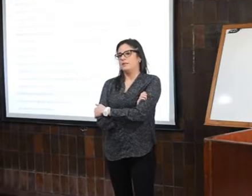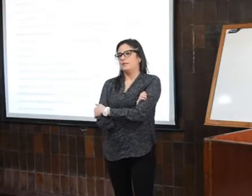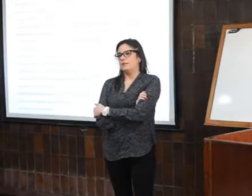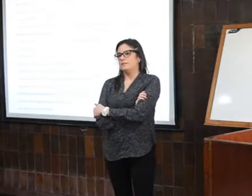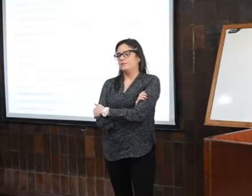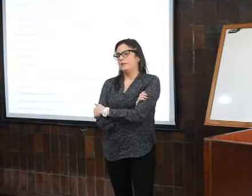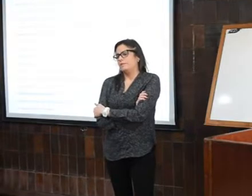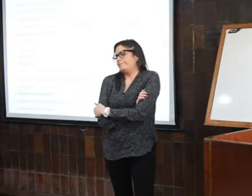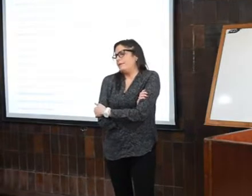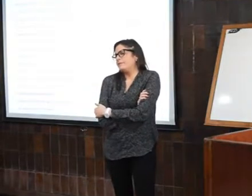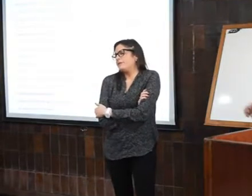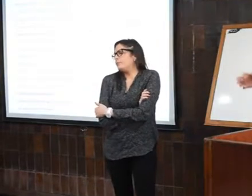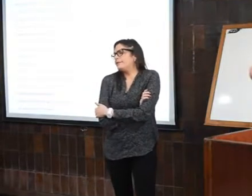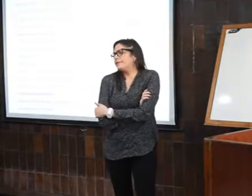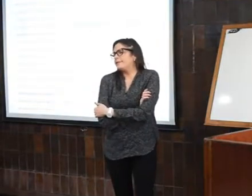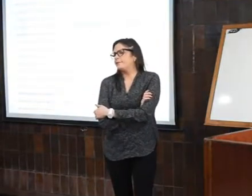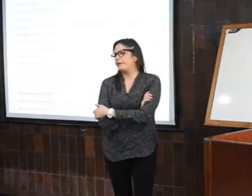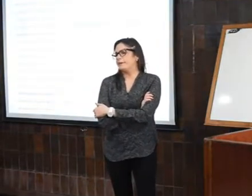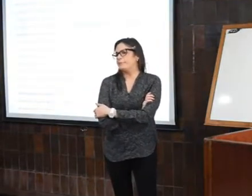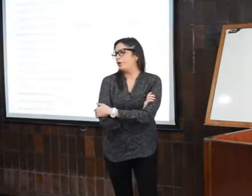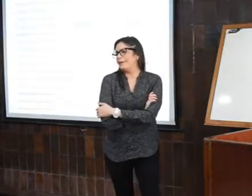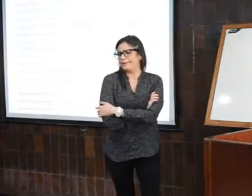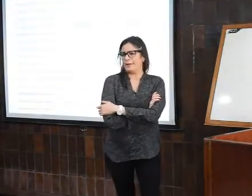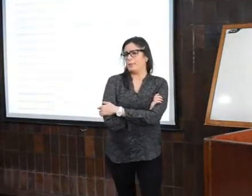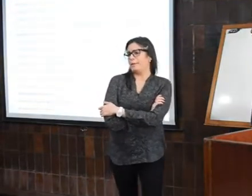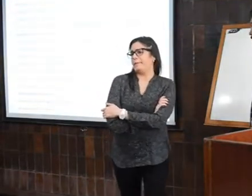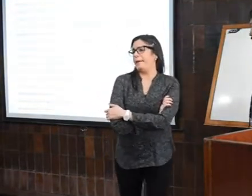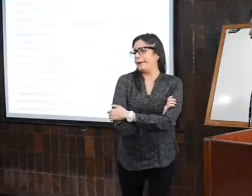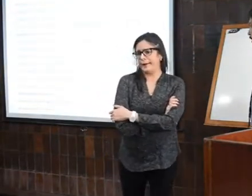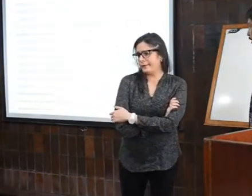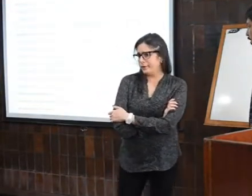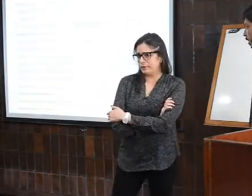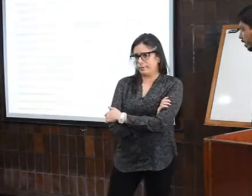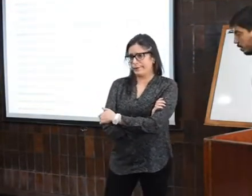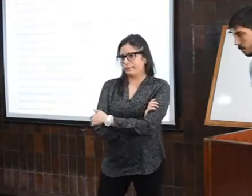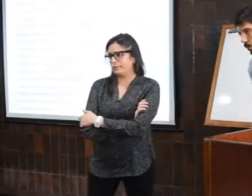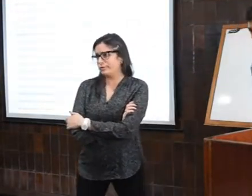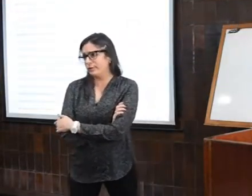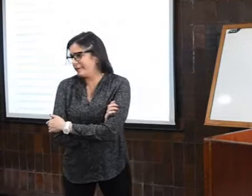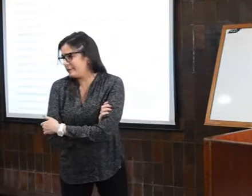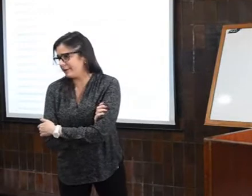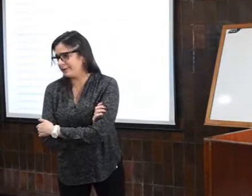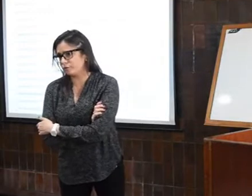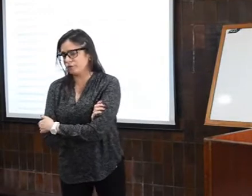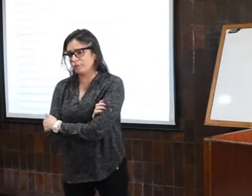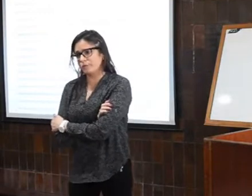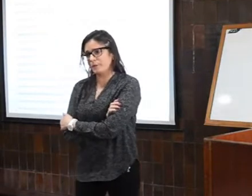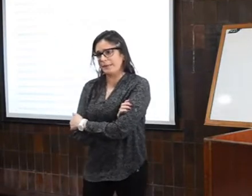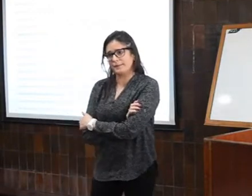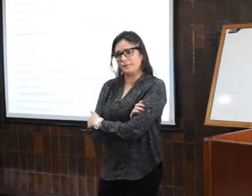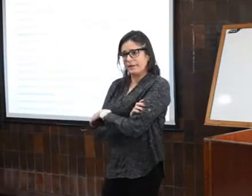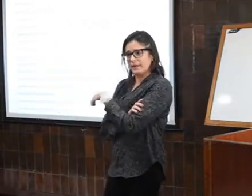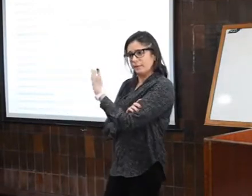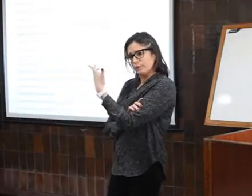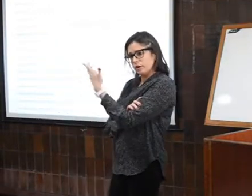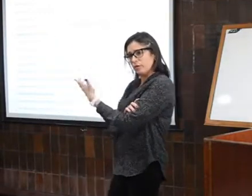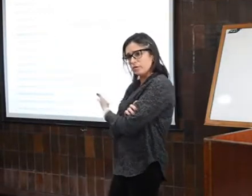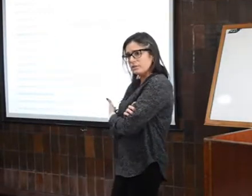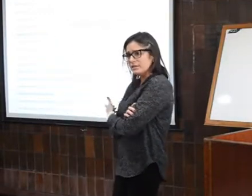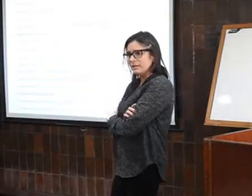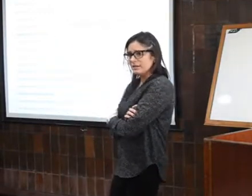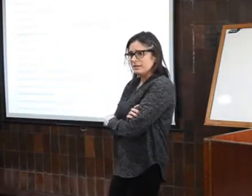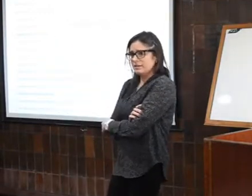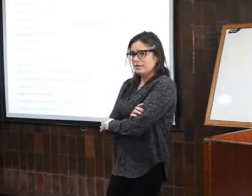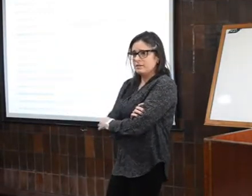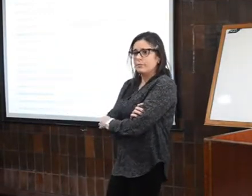una actividad de poca liquidez para pagar algo importar mucha solvencia tiene mucho mucha plata para muchas